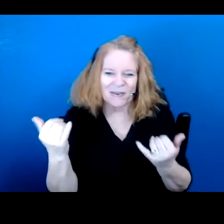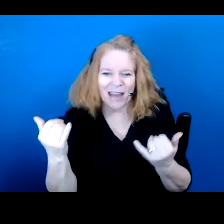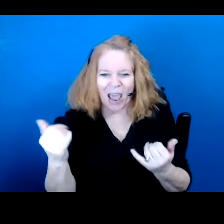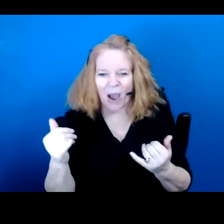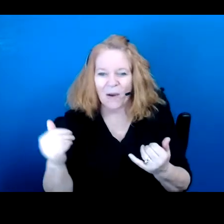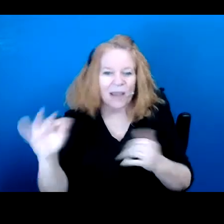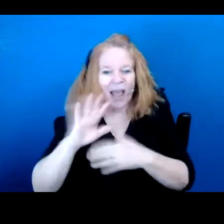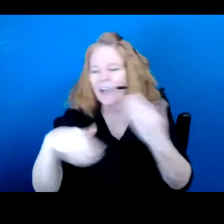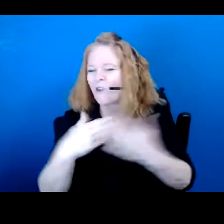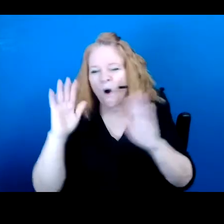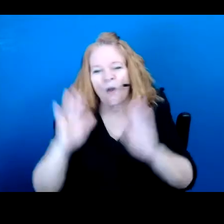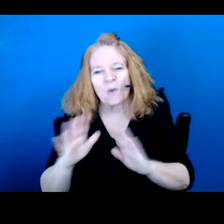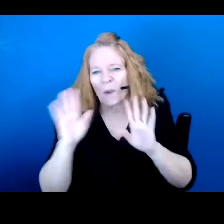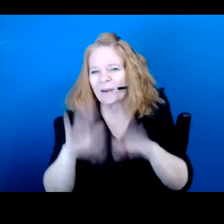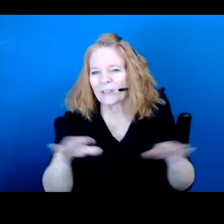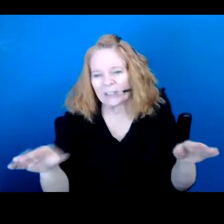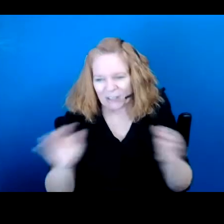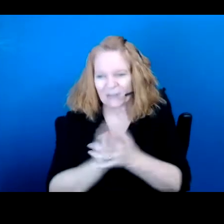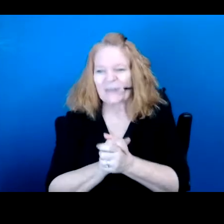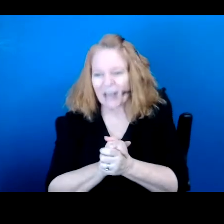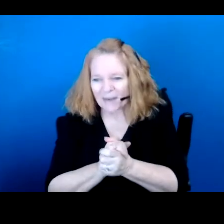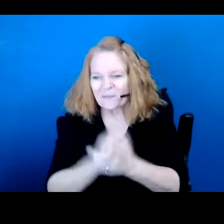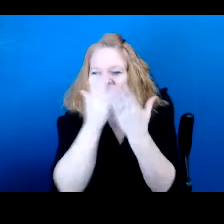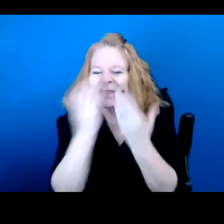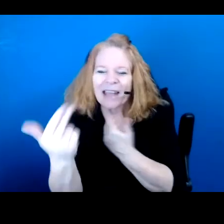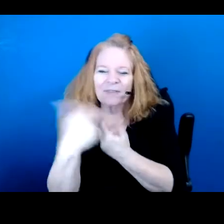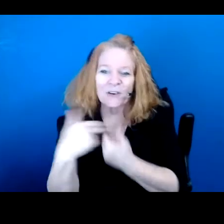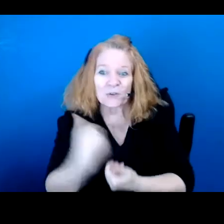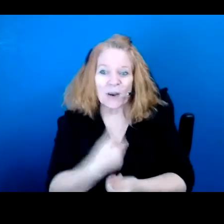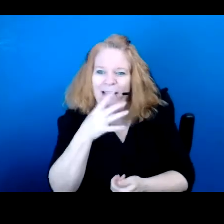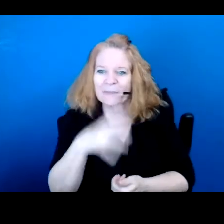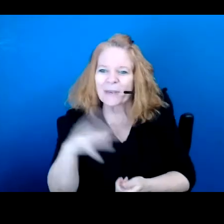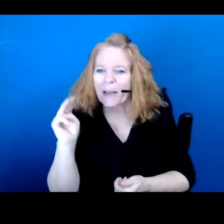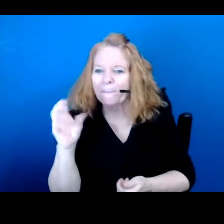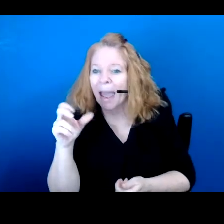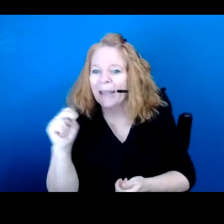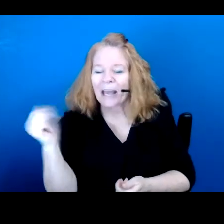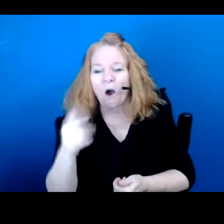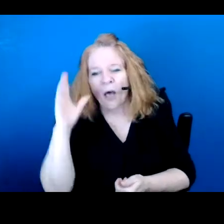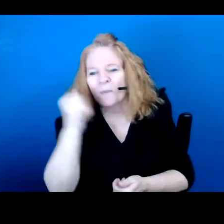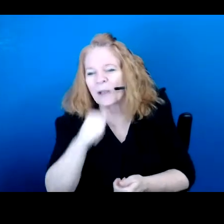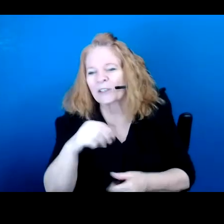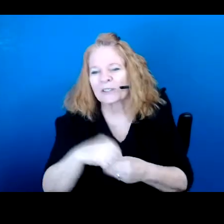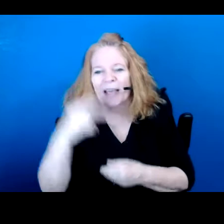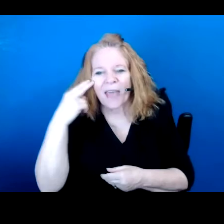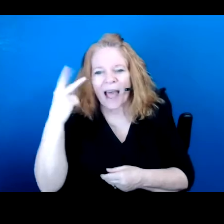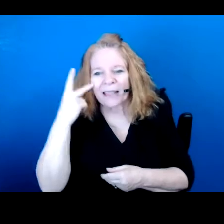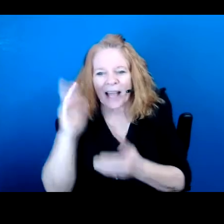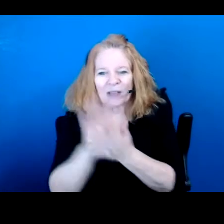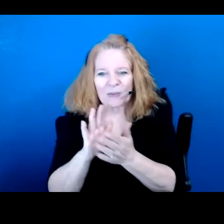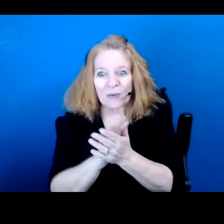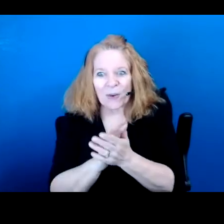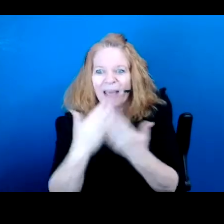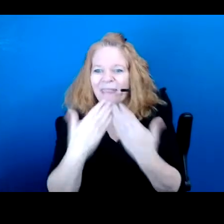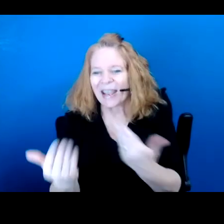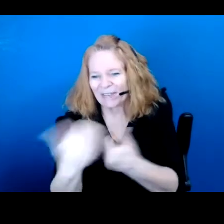megan qué maravilloso verlos a todos qué bueno que están aquí maestra megan